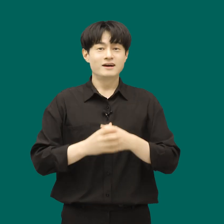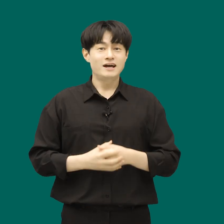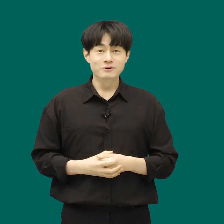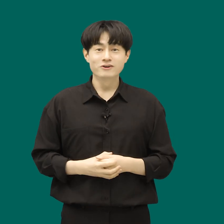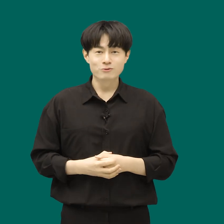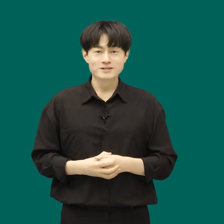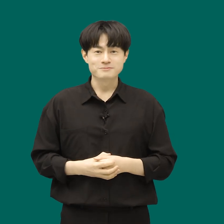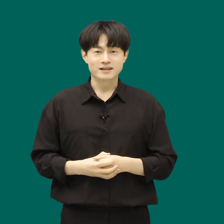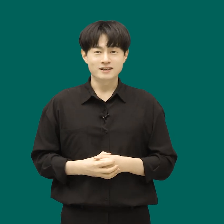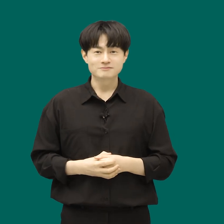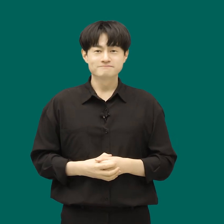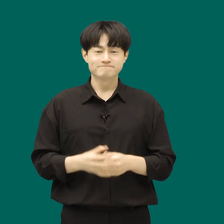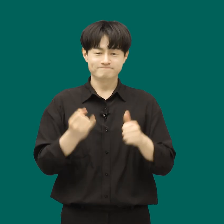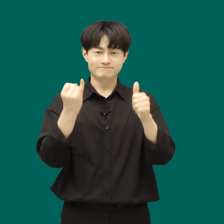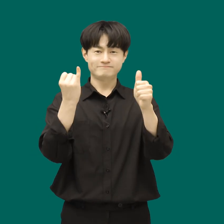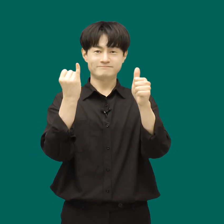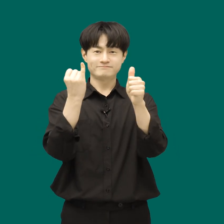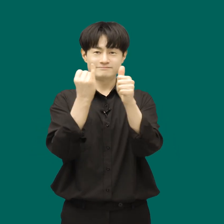한 번 더 해보겠습니다.